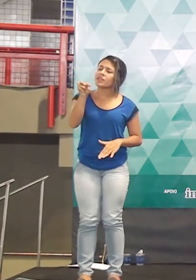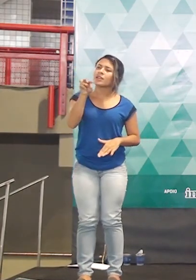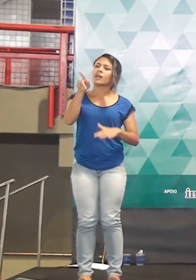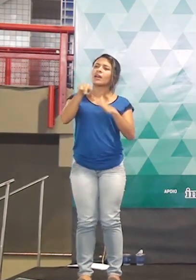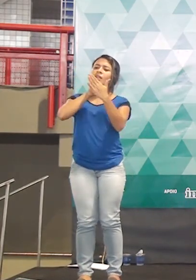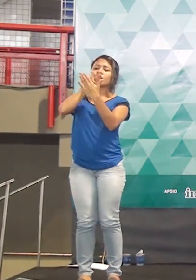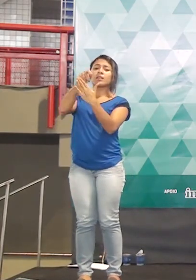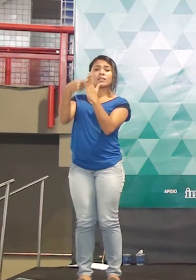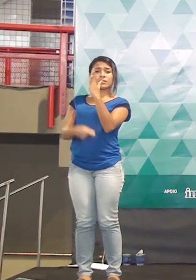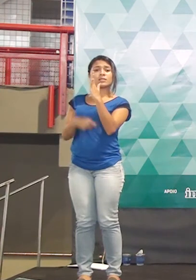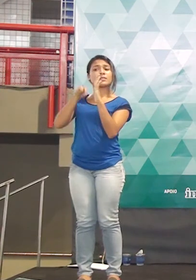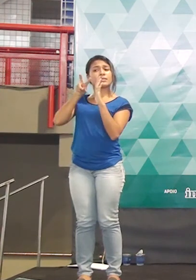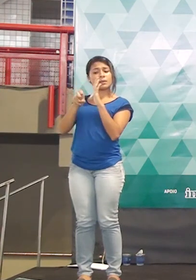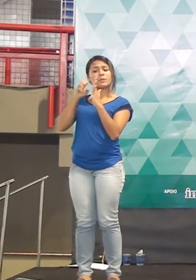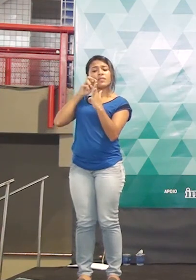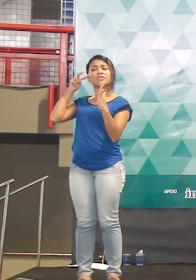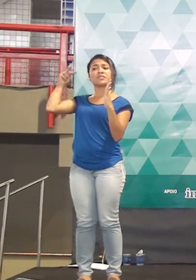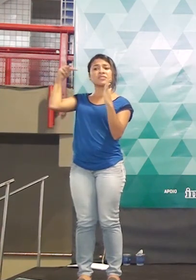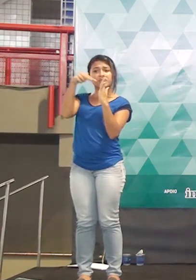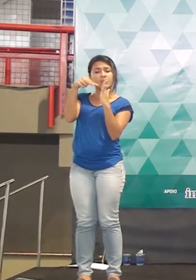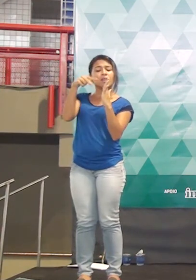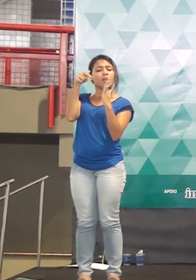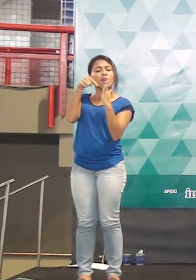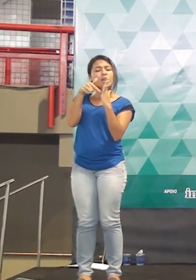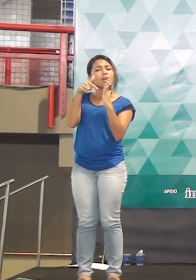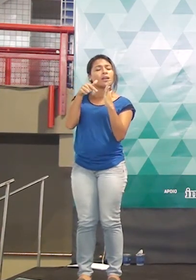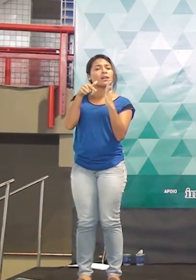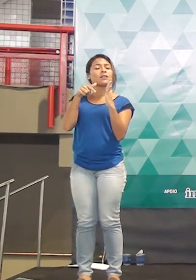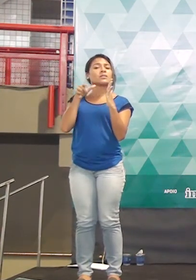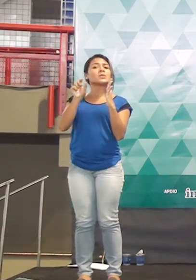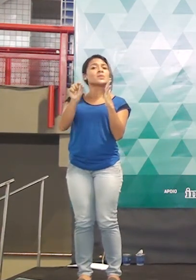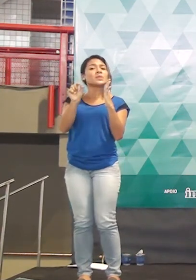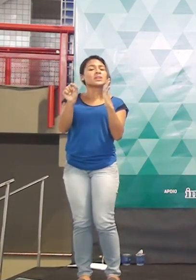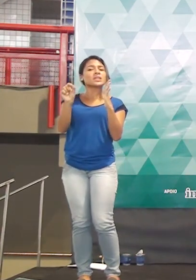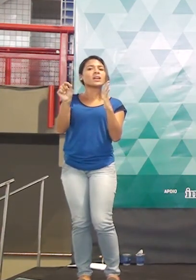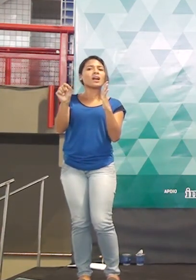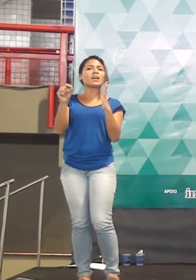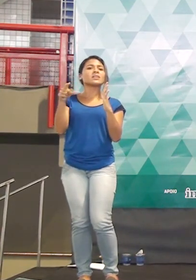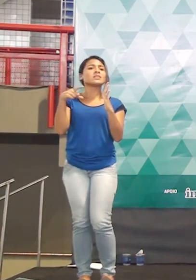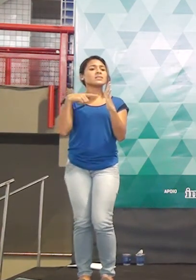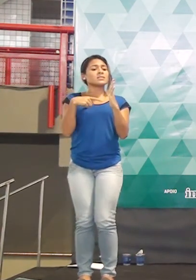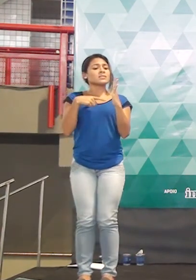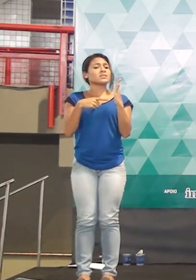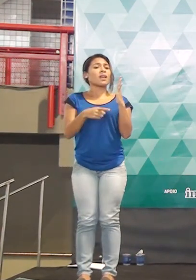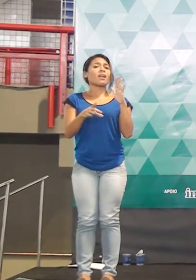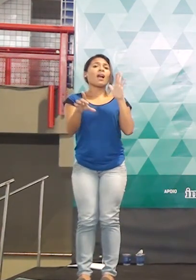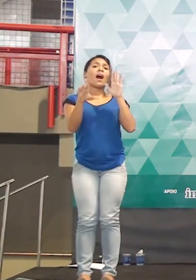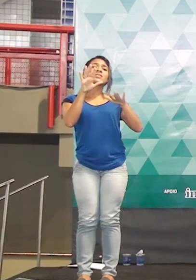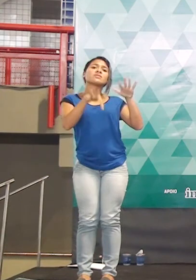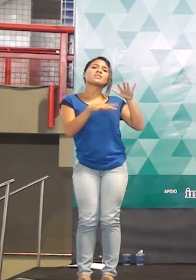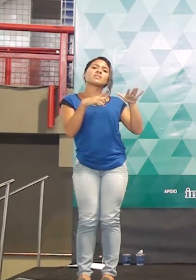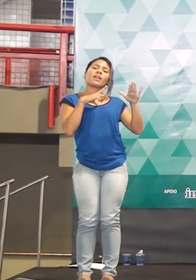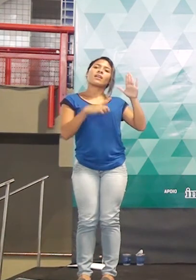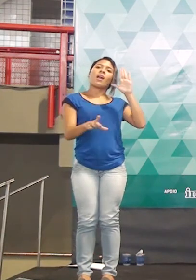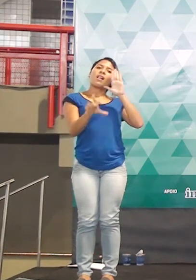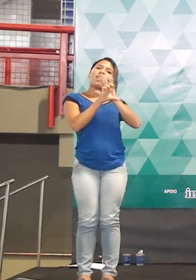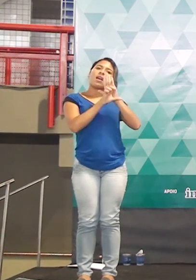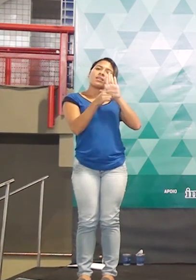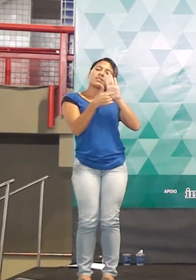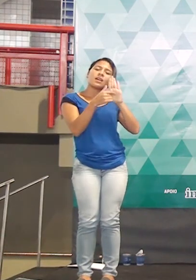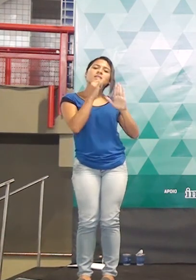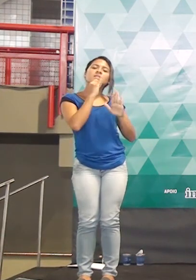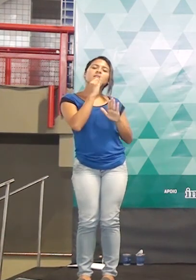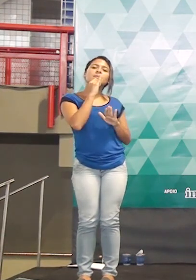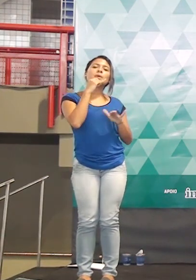temas da redação do Enem são algumas coisas que têm, inclusive, leis. Aquele da